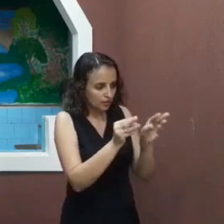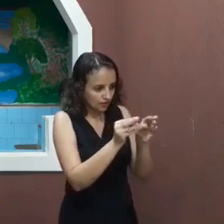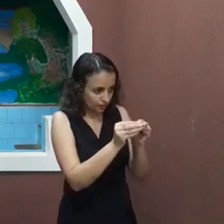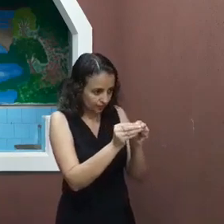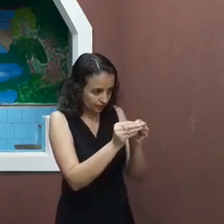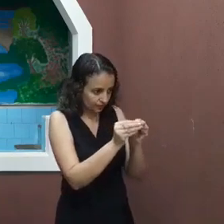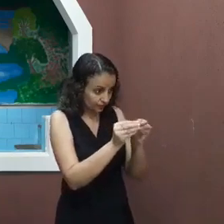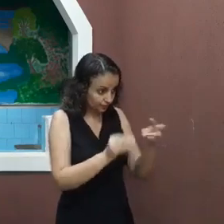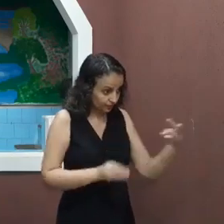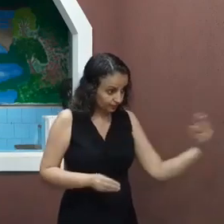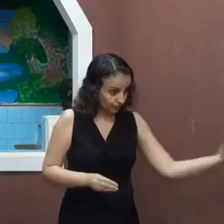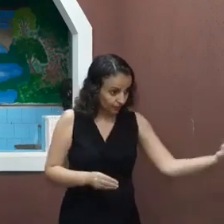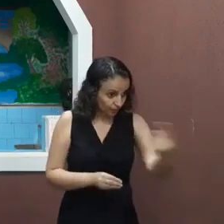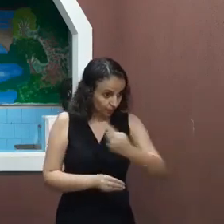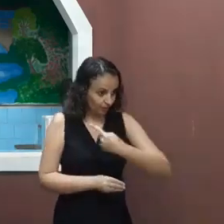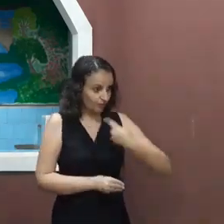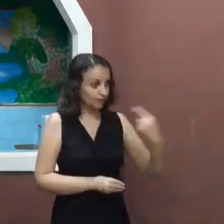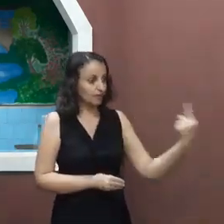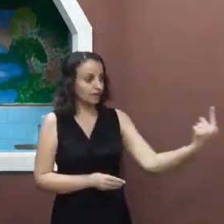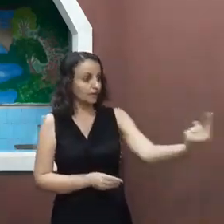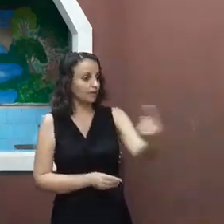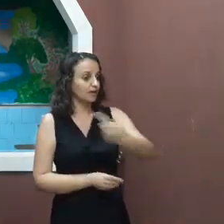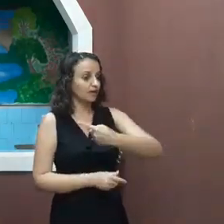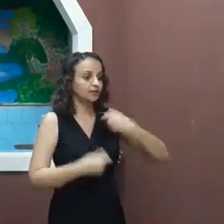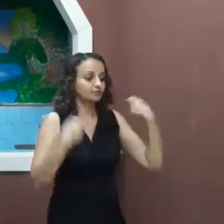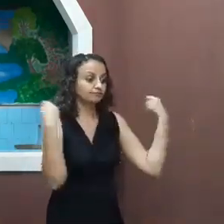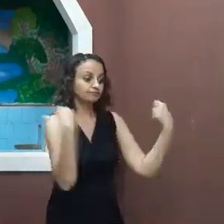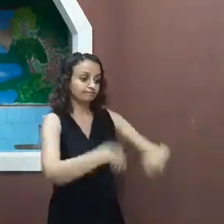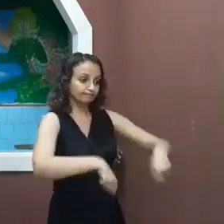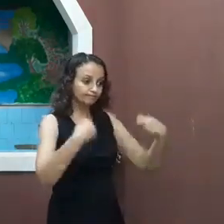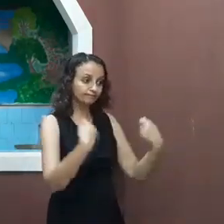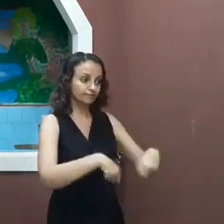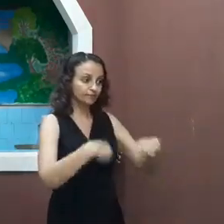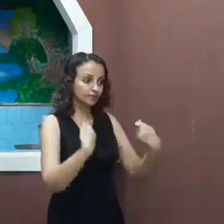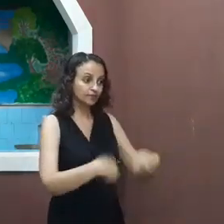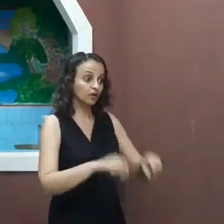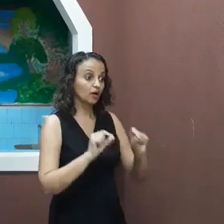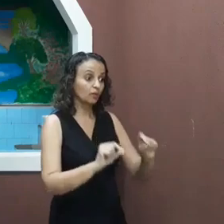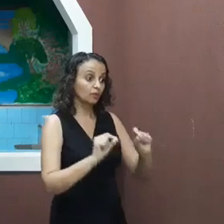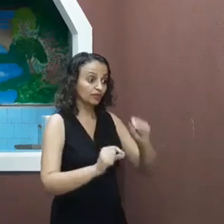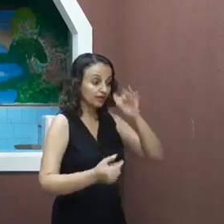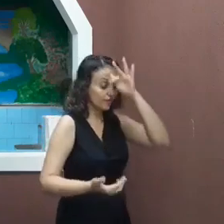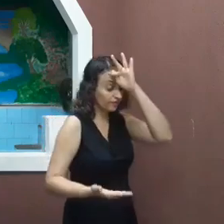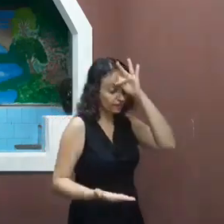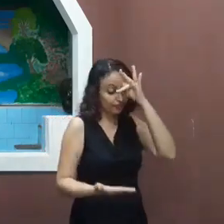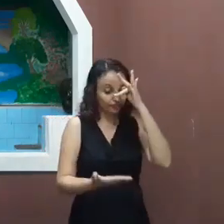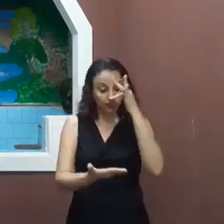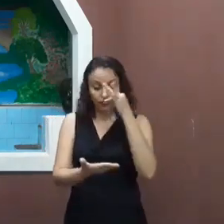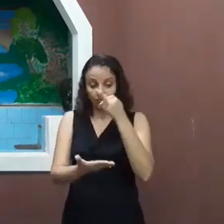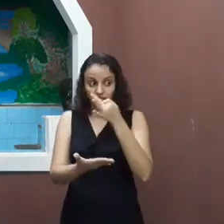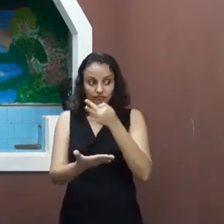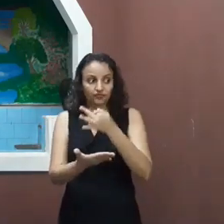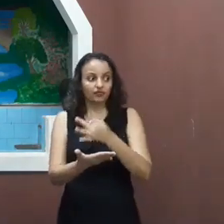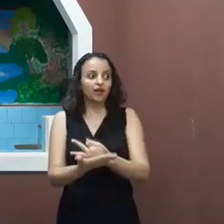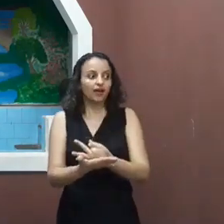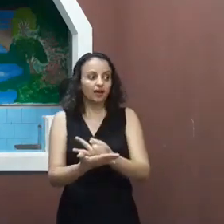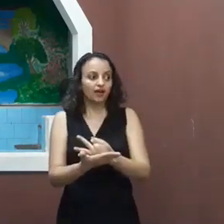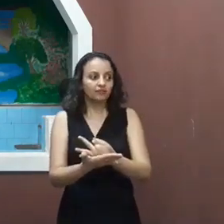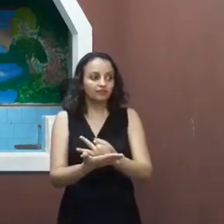você precisamos agir com a fé, mas precisa ter uma